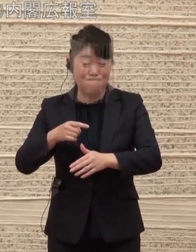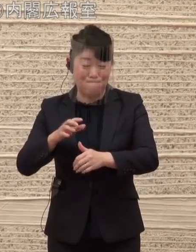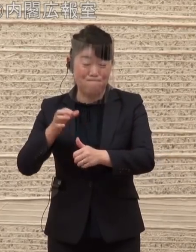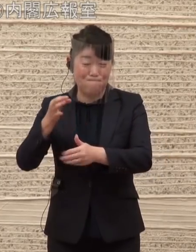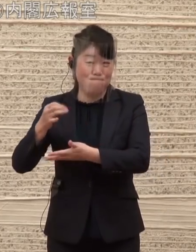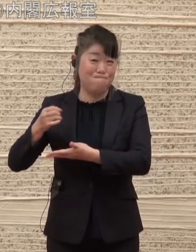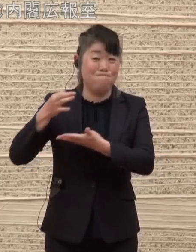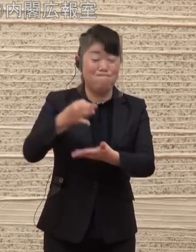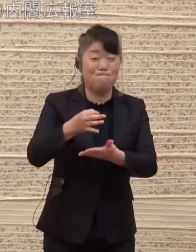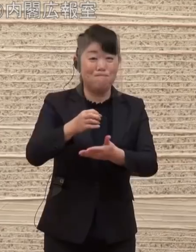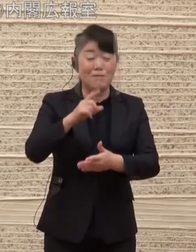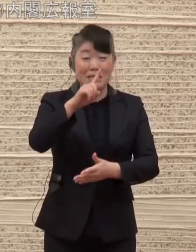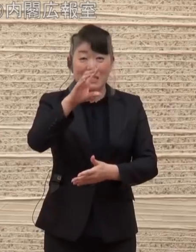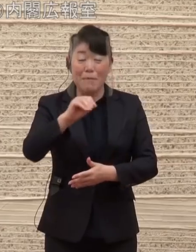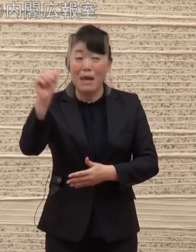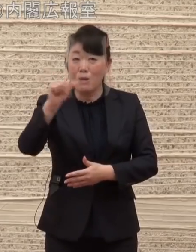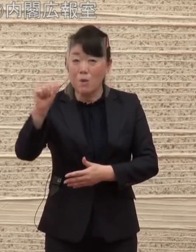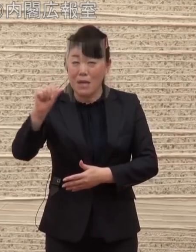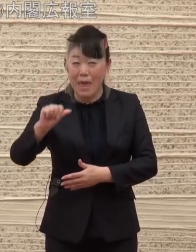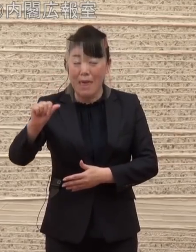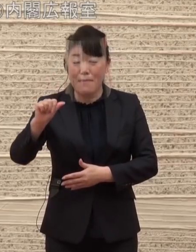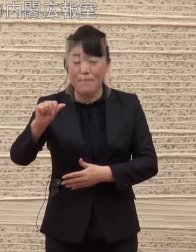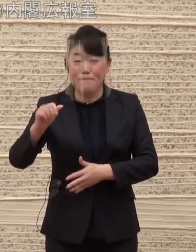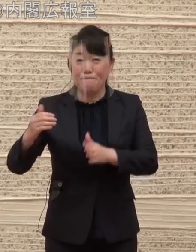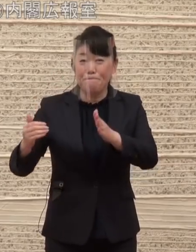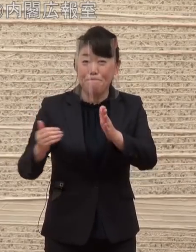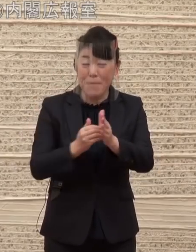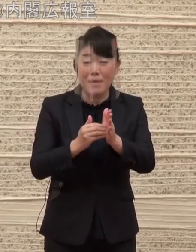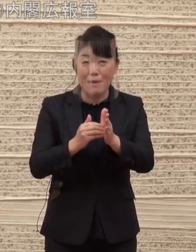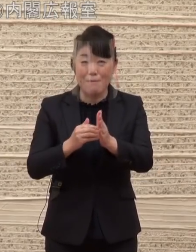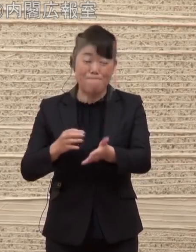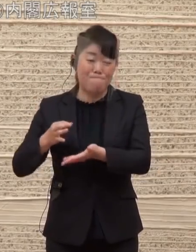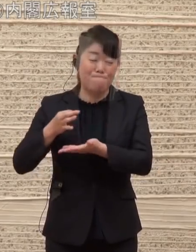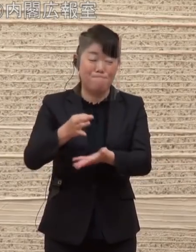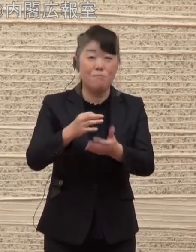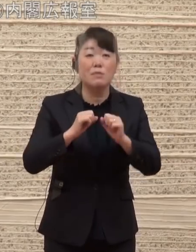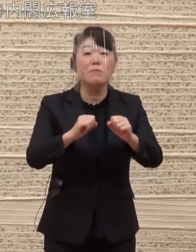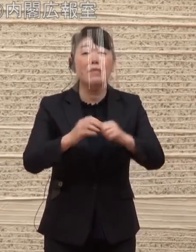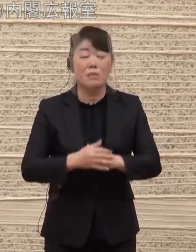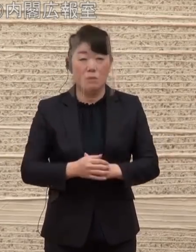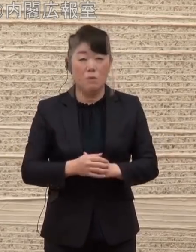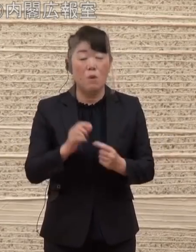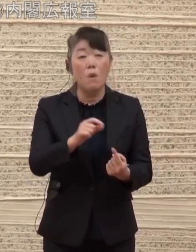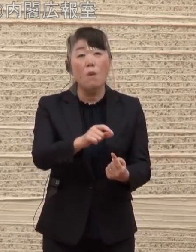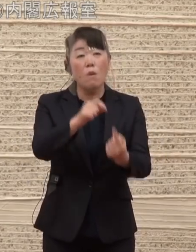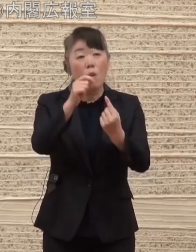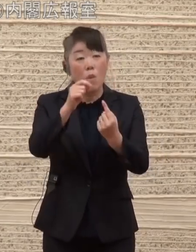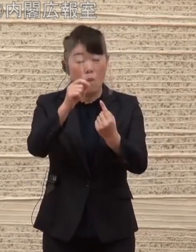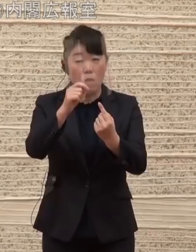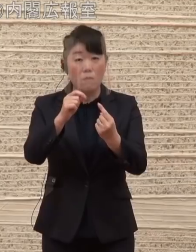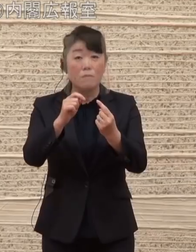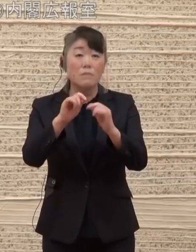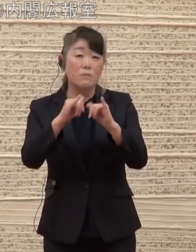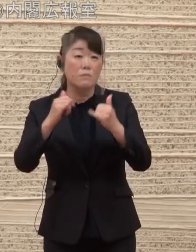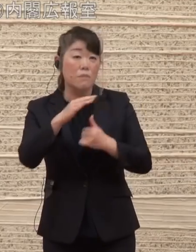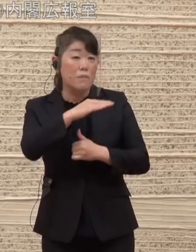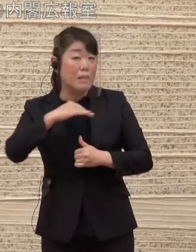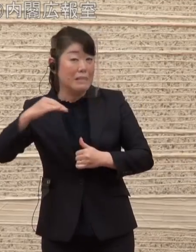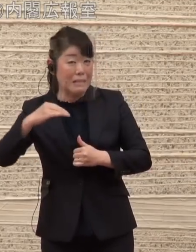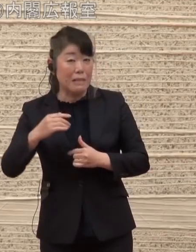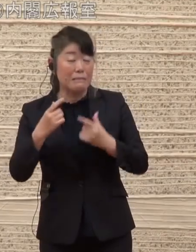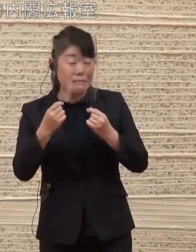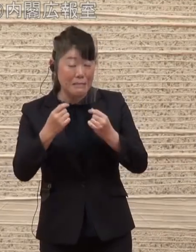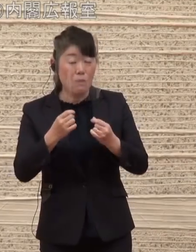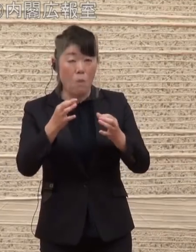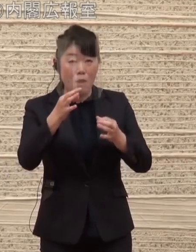まで特例的に引き上げますんトヨ抑えている方が調節お金を受け取れる